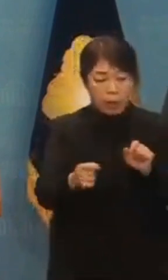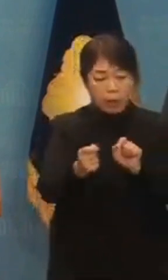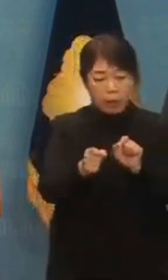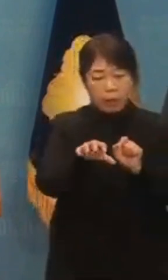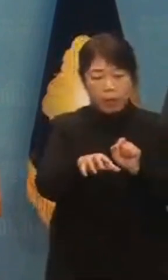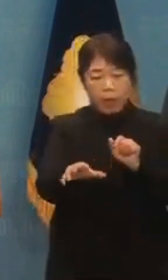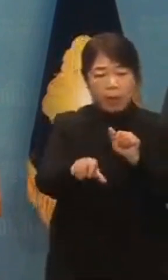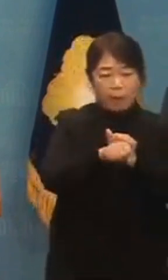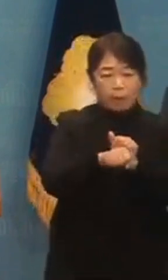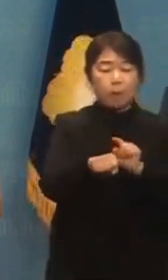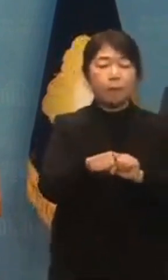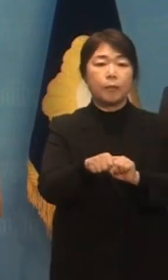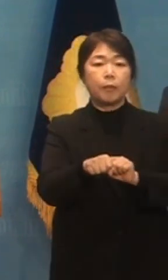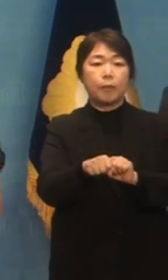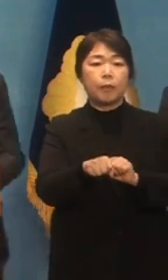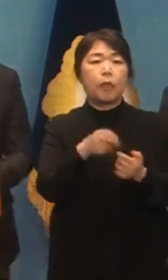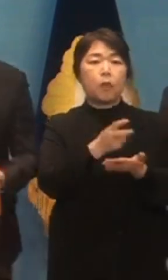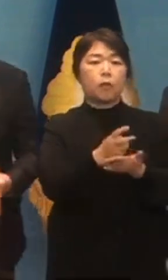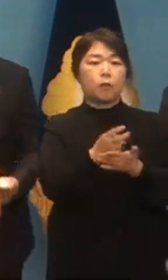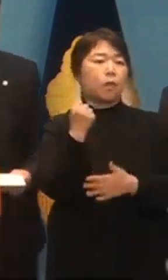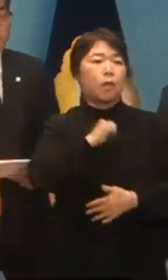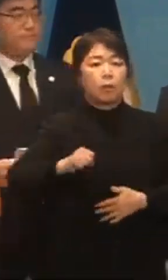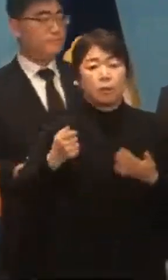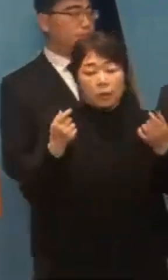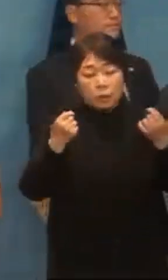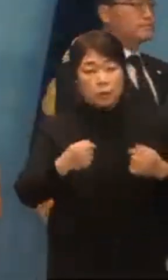한다는 원칙을 어긴 것입니다.